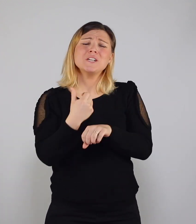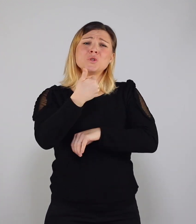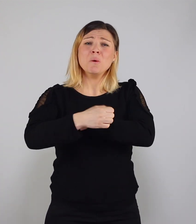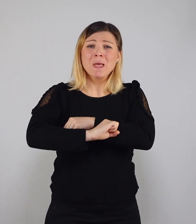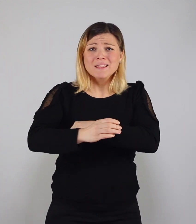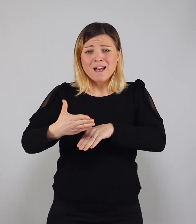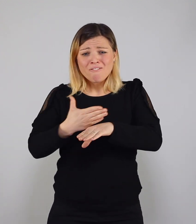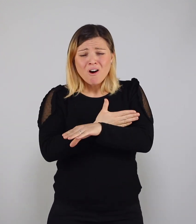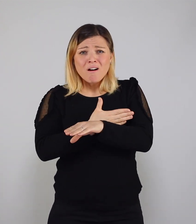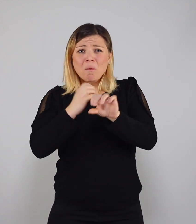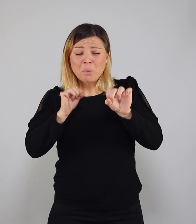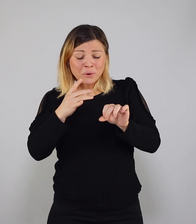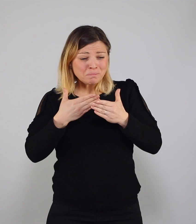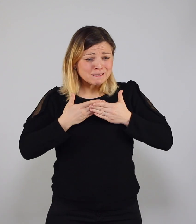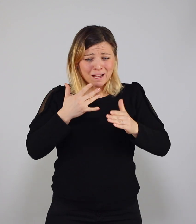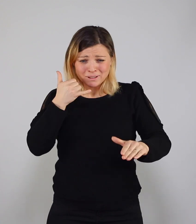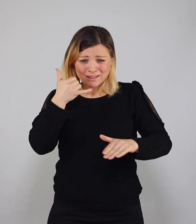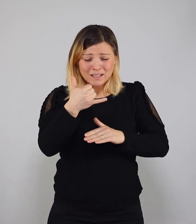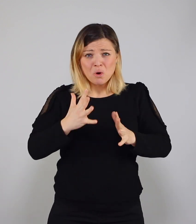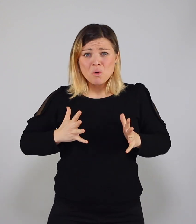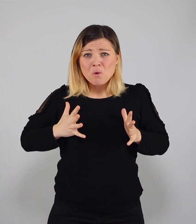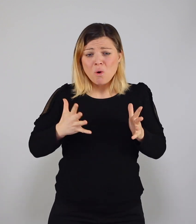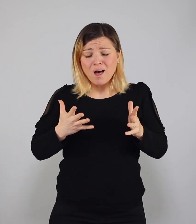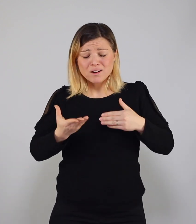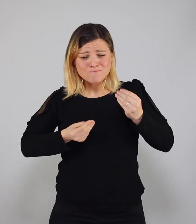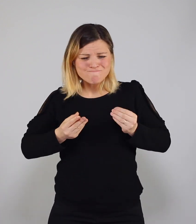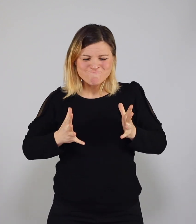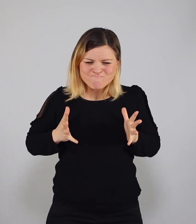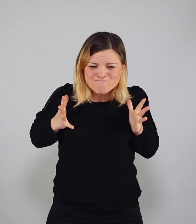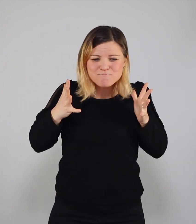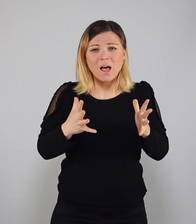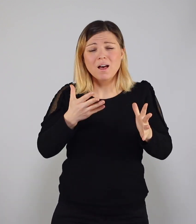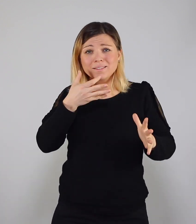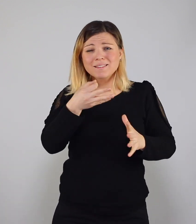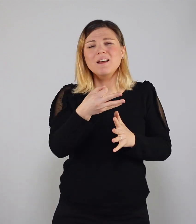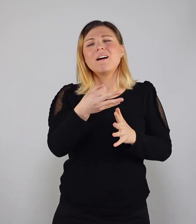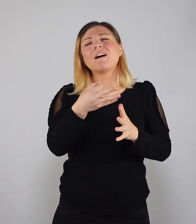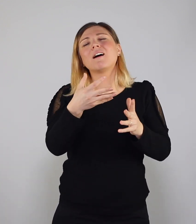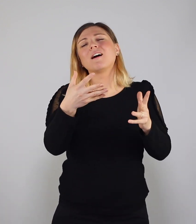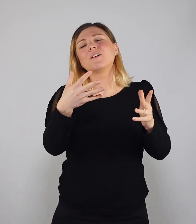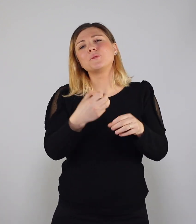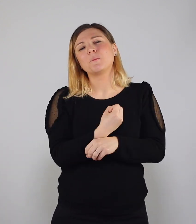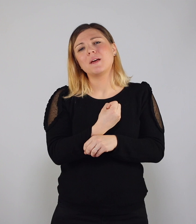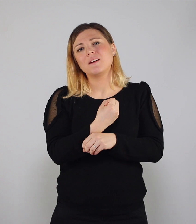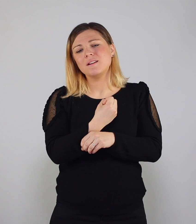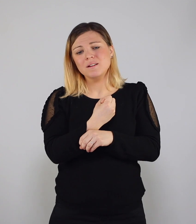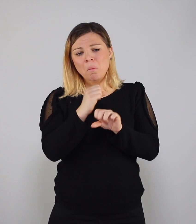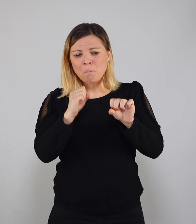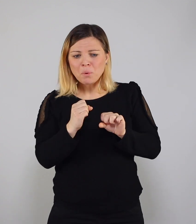culpabilité et j'arrêtais pas de me dire qu'une semaine auparavant, avec un simple coup de fil, une dose de courage ou un peu